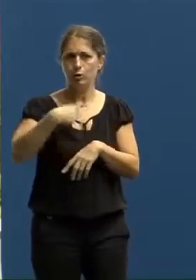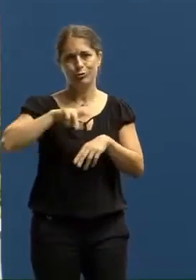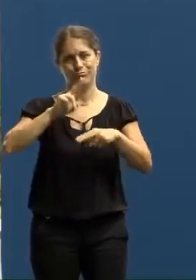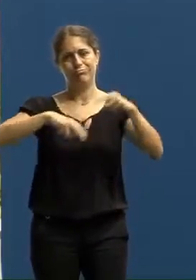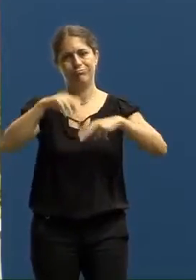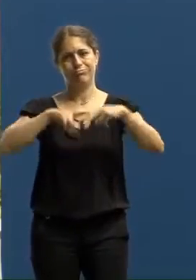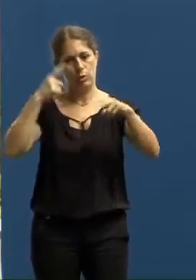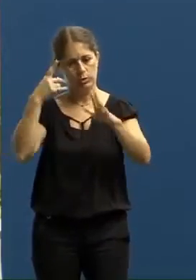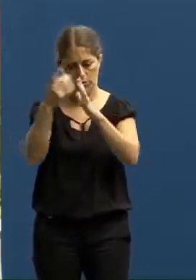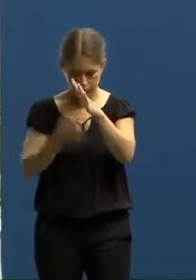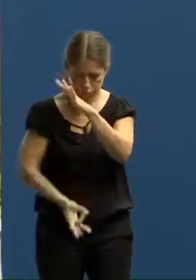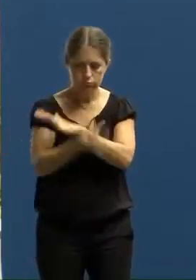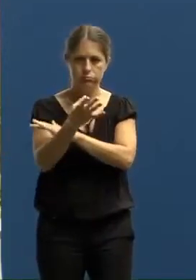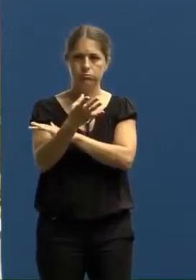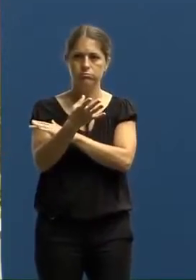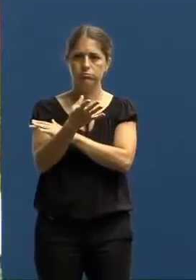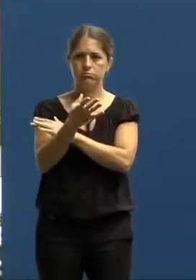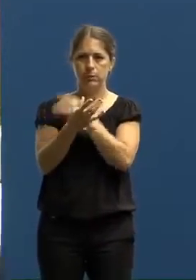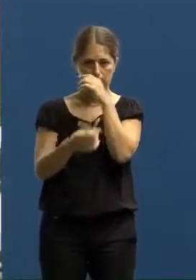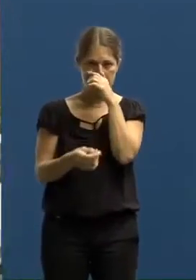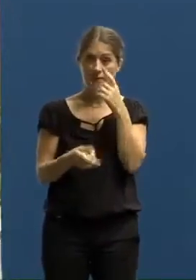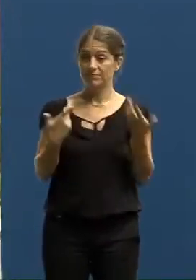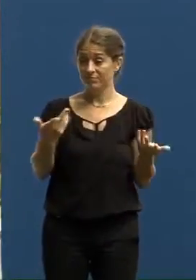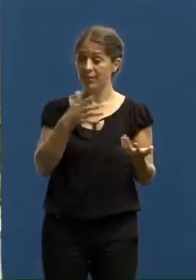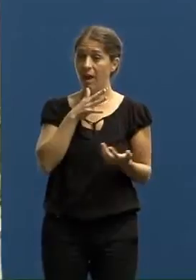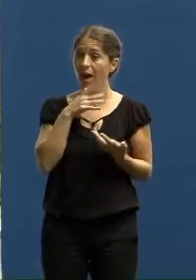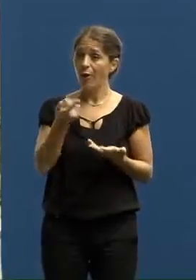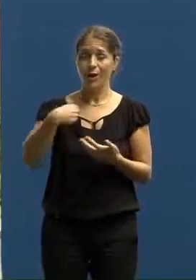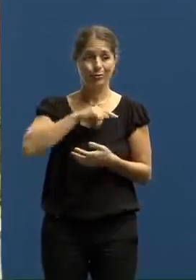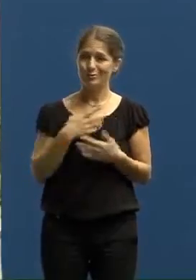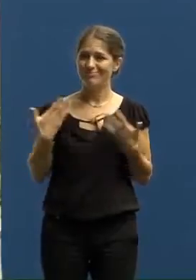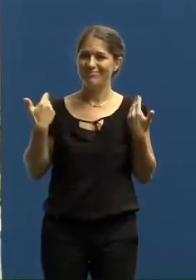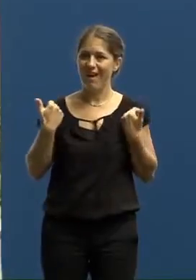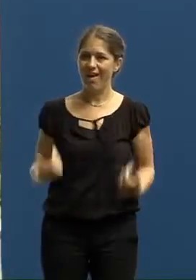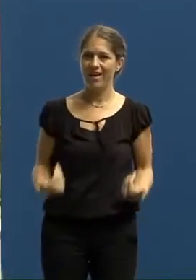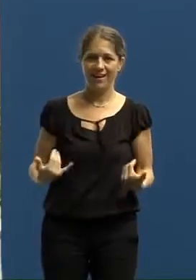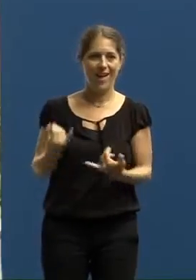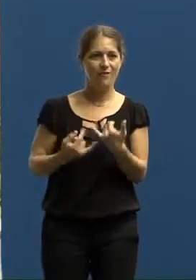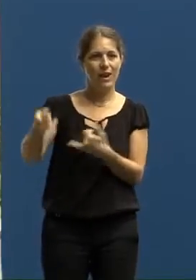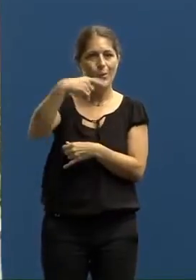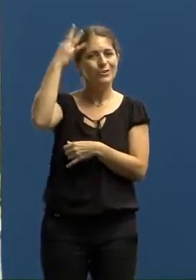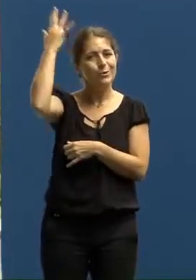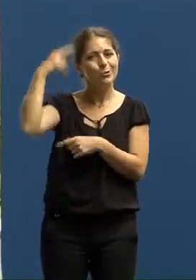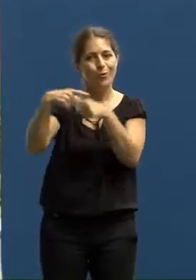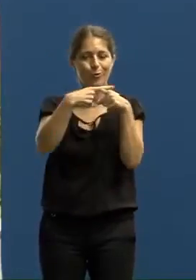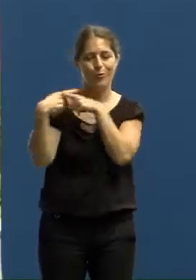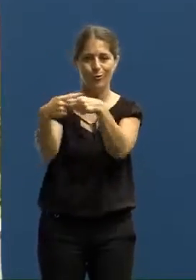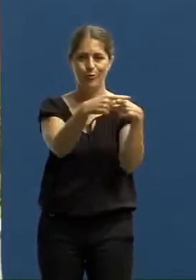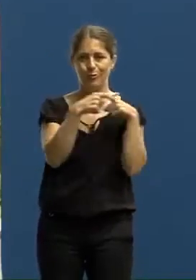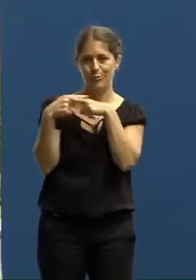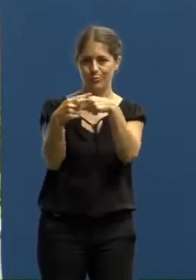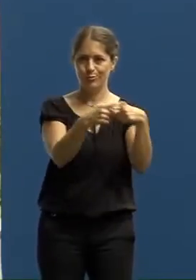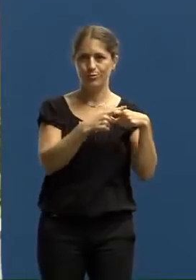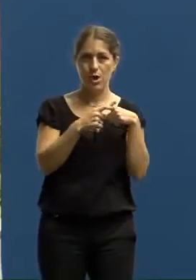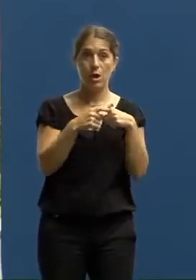maioría cidadá. E aquí estamos, as mulleres e homes de En Marea, compartindo con vos esta ilusión, compartindo